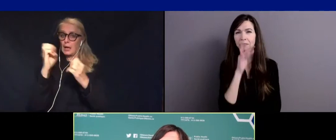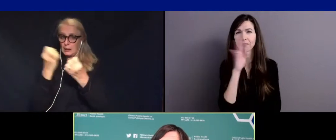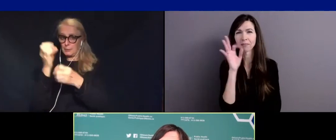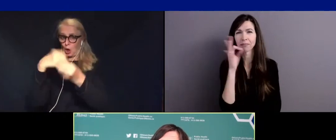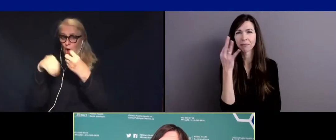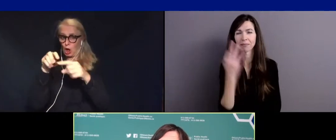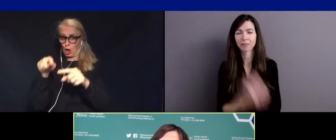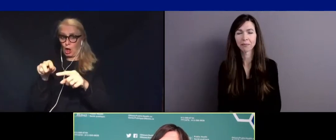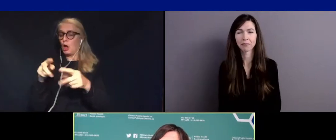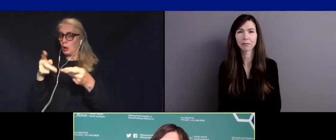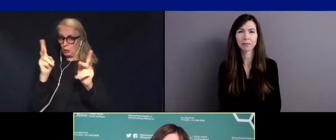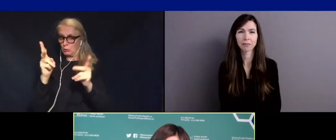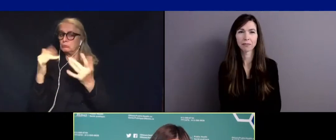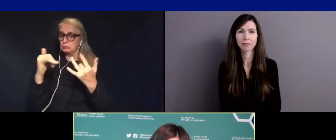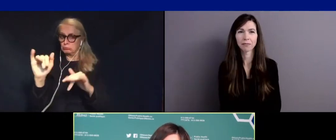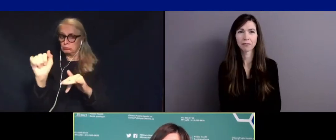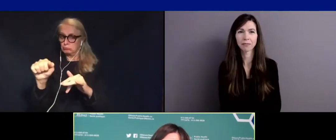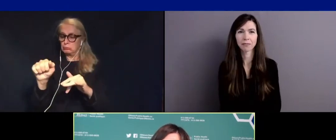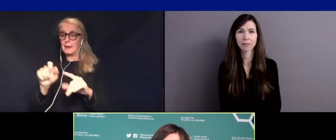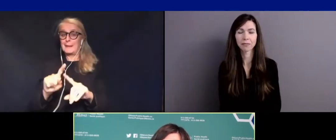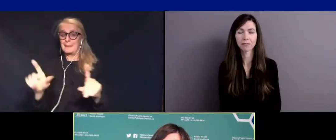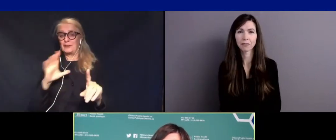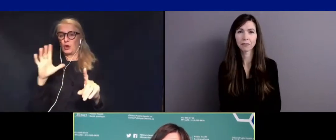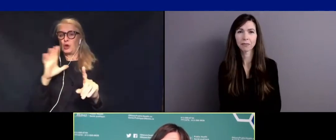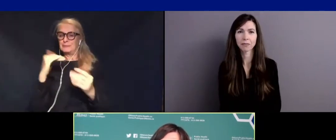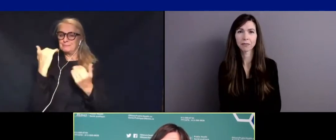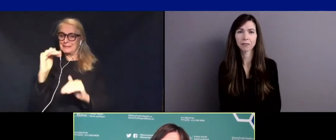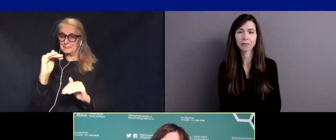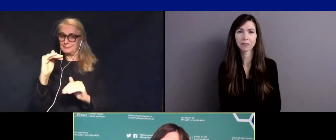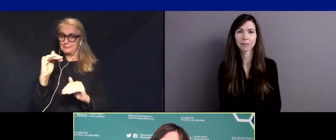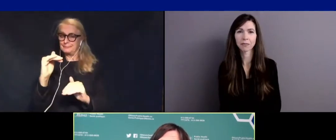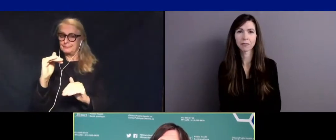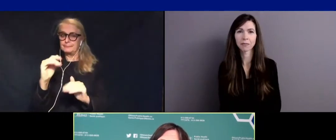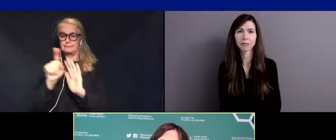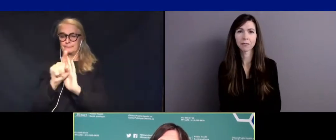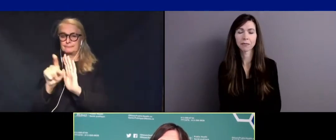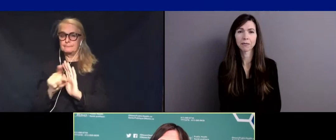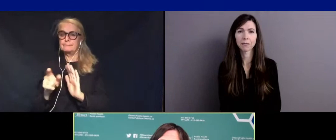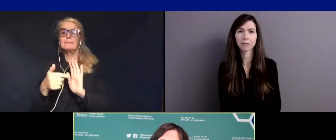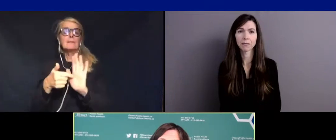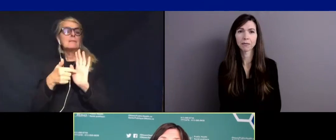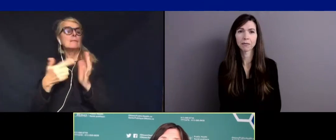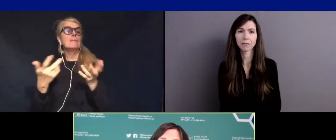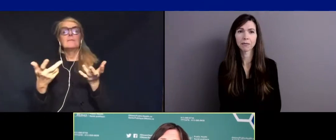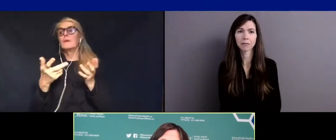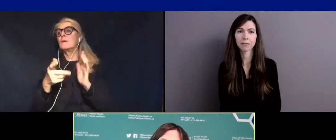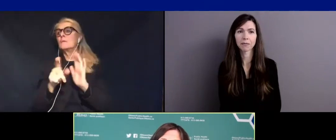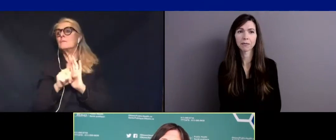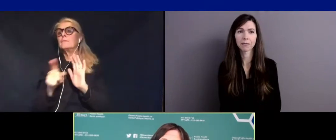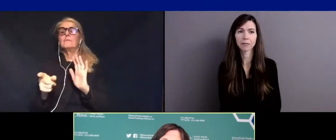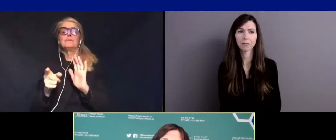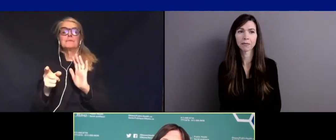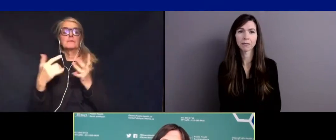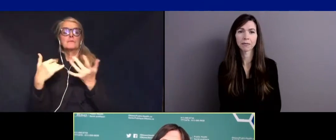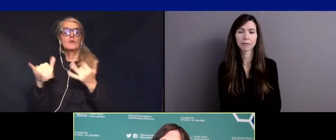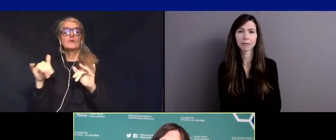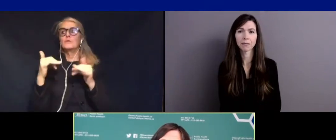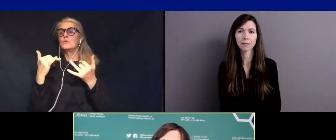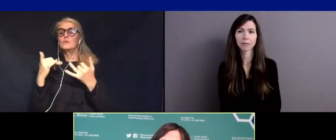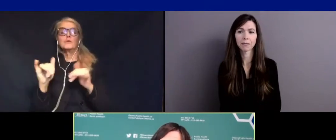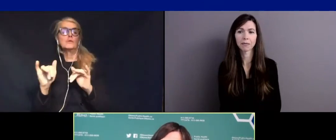organisés, mais il y a des restrictions. Par exemple, on n'a pas la possibilité de jouer